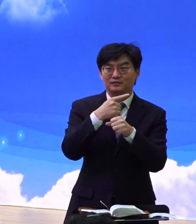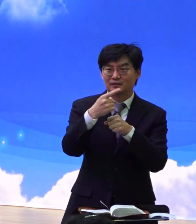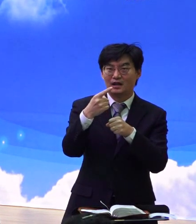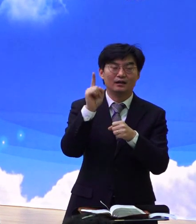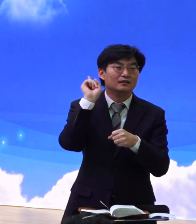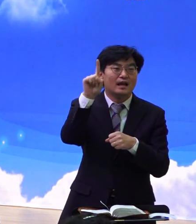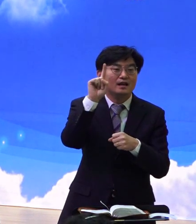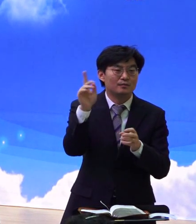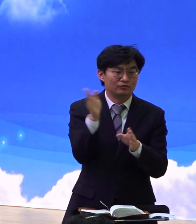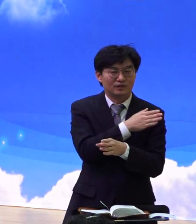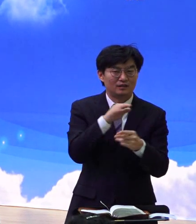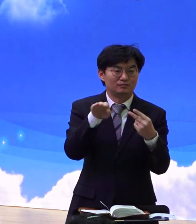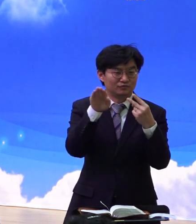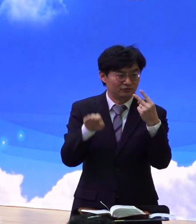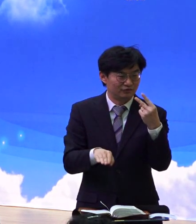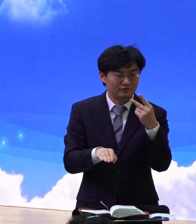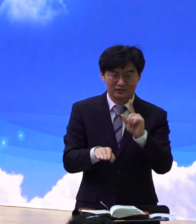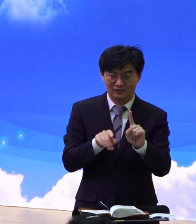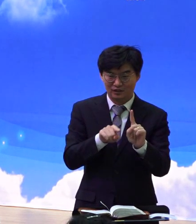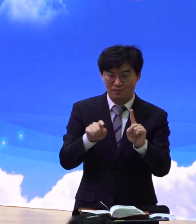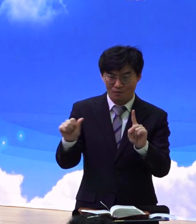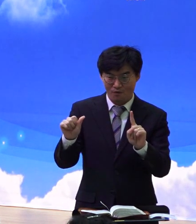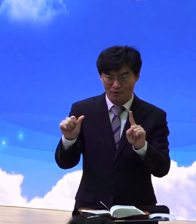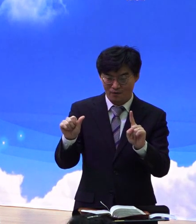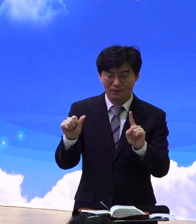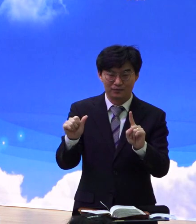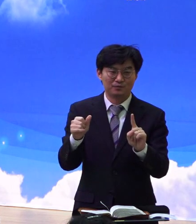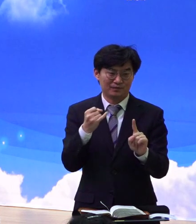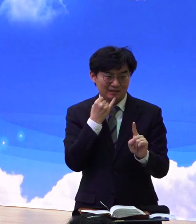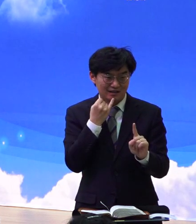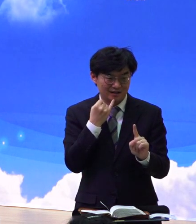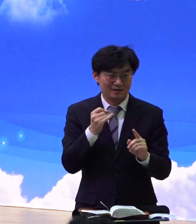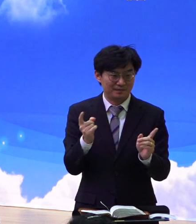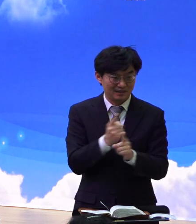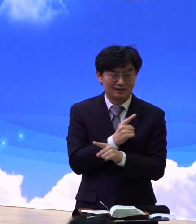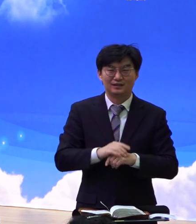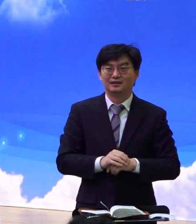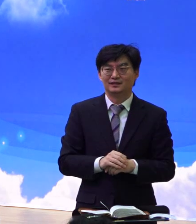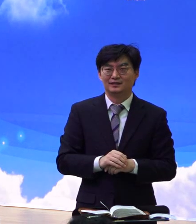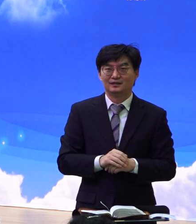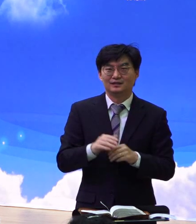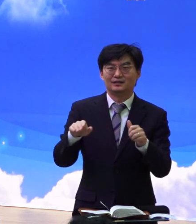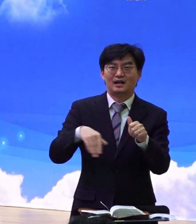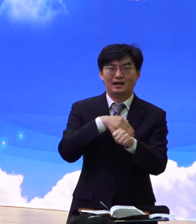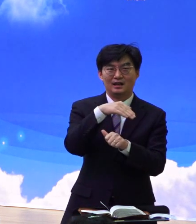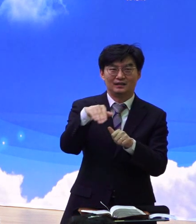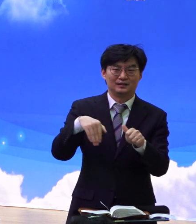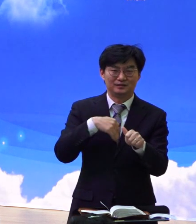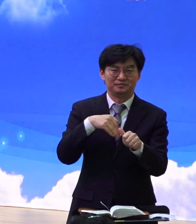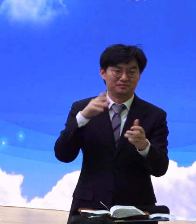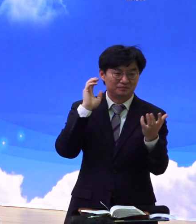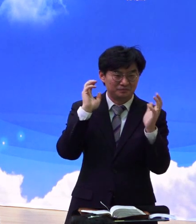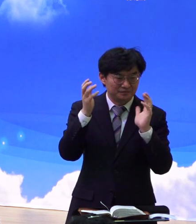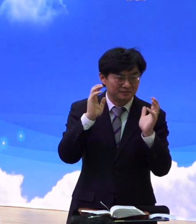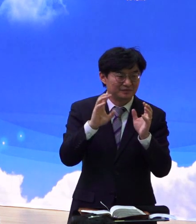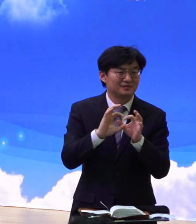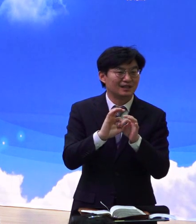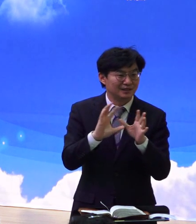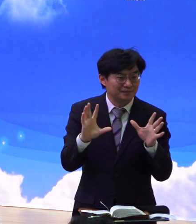않겠나 생각을 합니다. 상황이 어떻게 돌아가든지 우리의 신앙은 항상 하나님 앞에서 늘 진실하고 또 간절하게 있어야 된다는